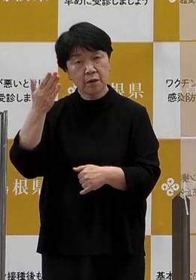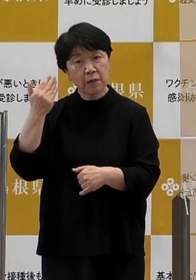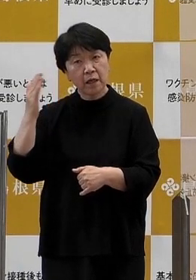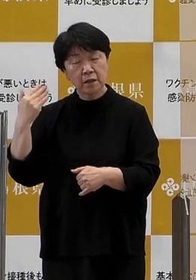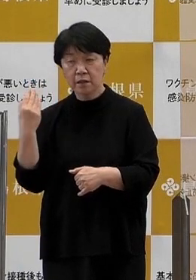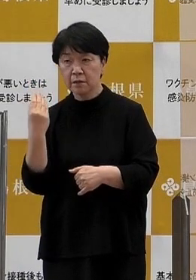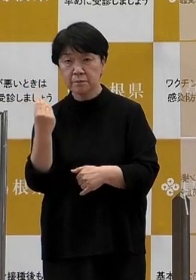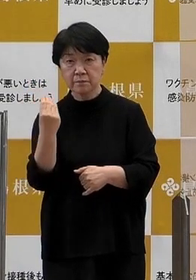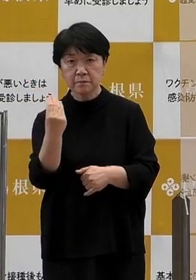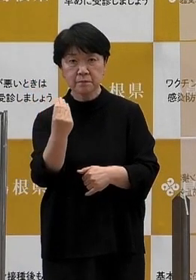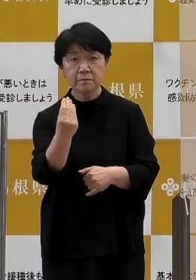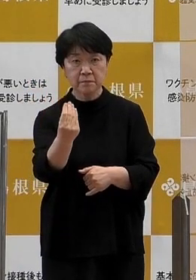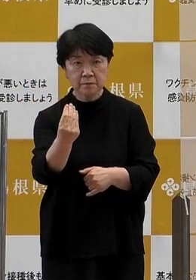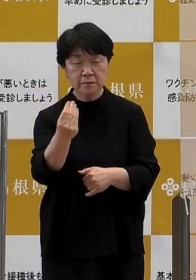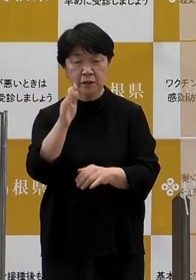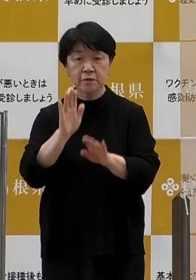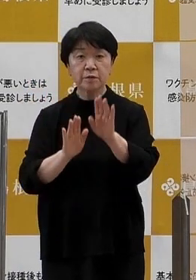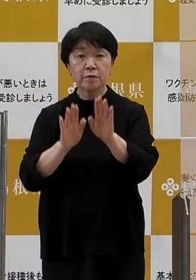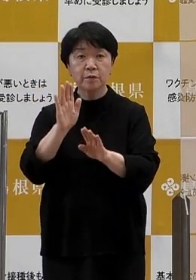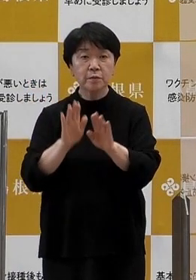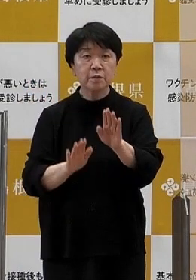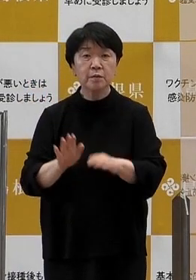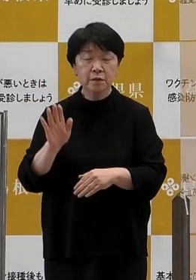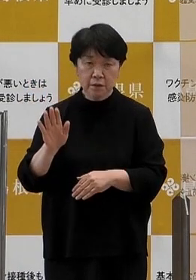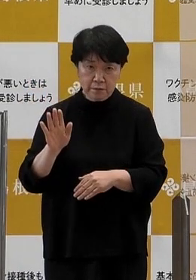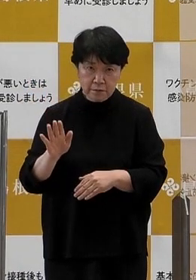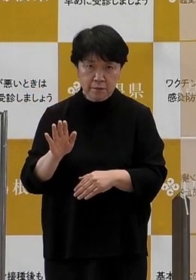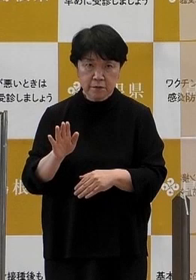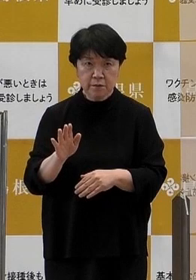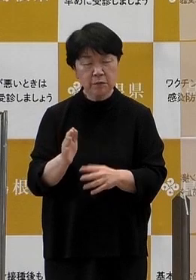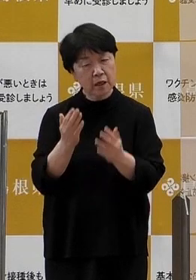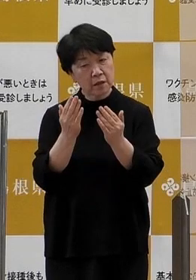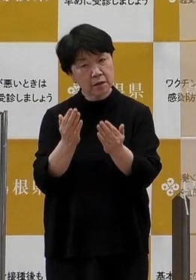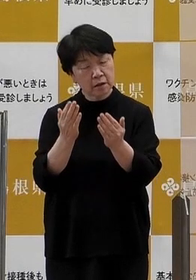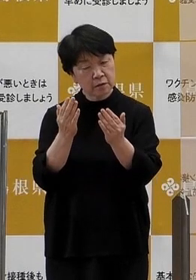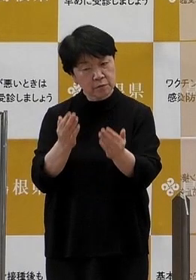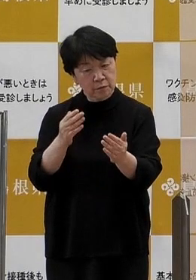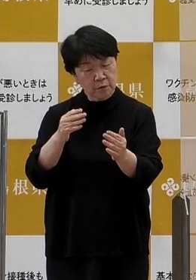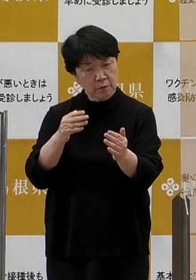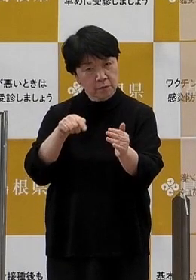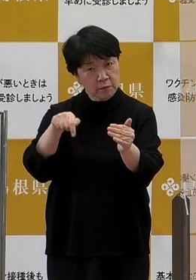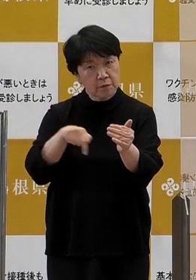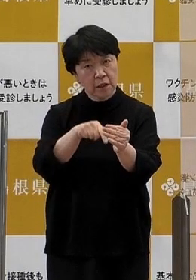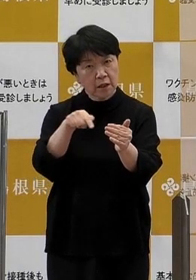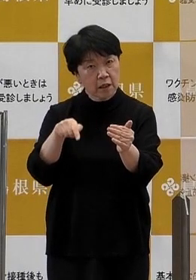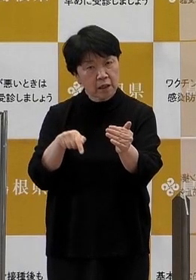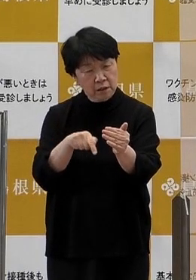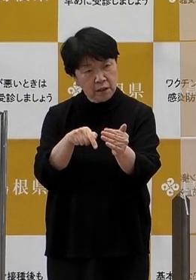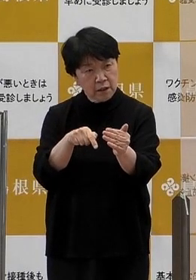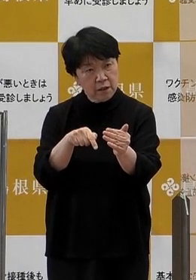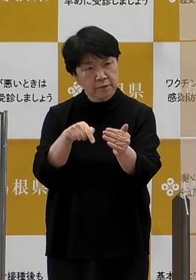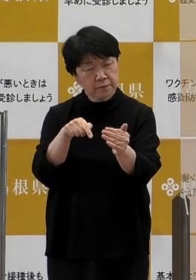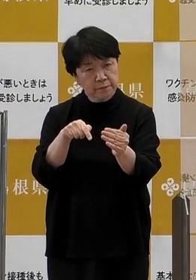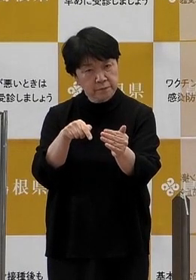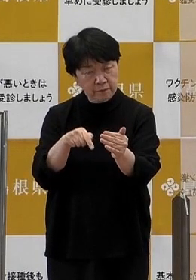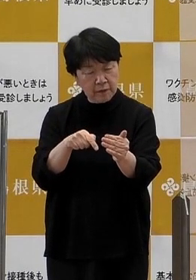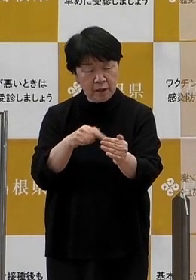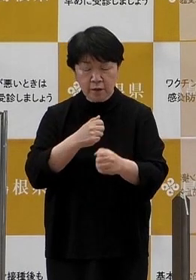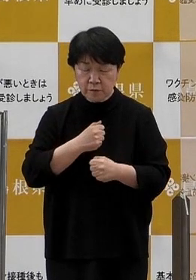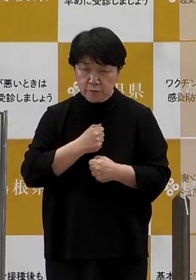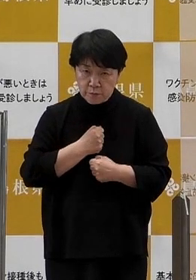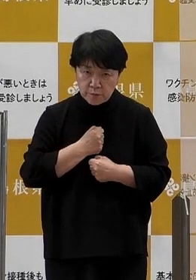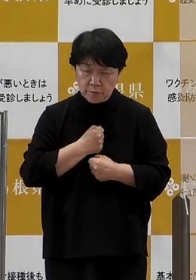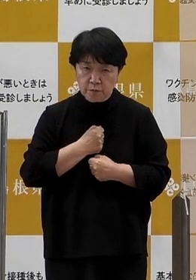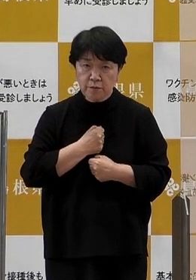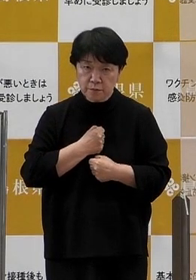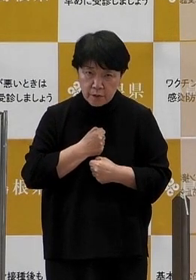ないという状況でありますので、学校の中でターゲットにすべき、焦点を当てるべきは小学校という状況でありますから、